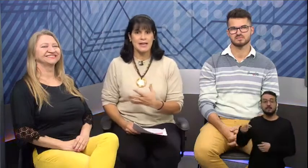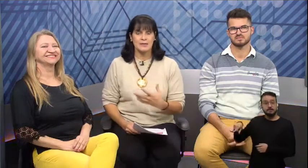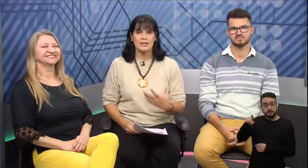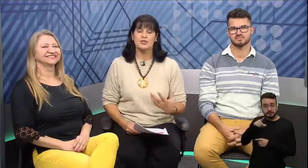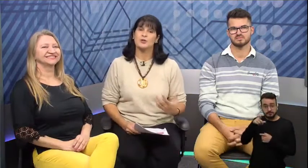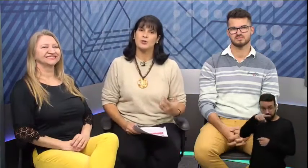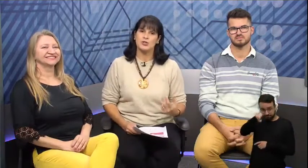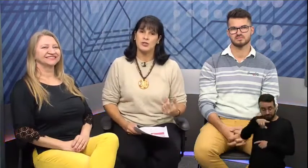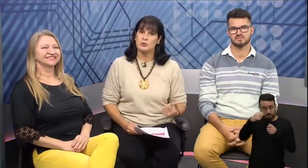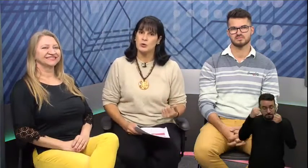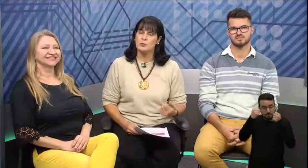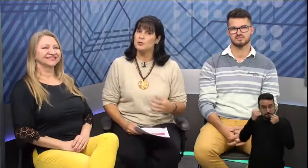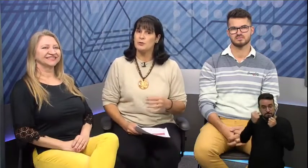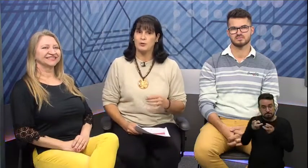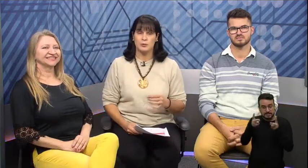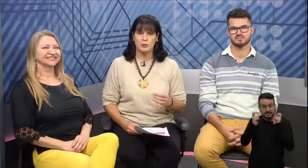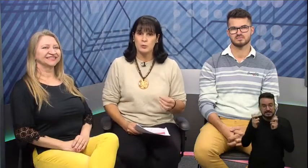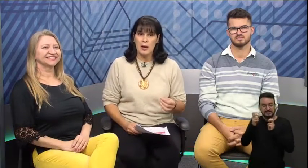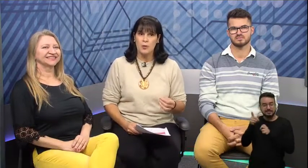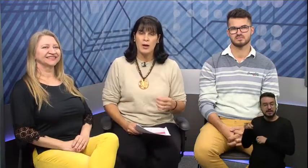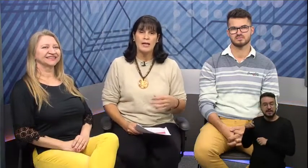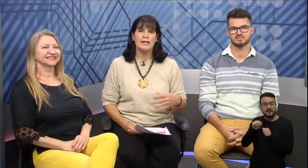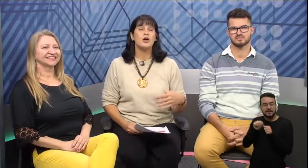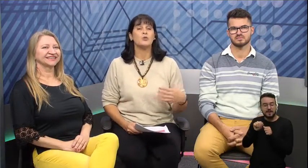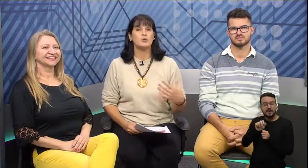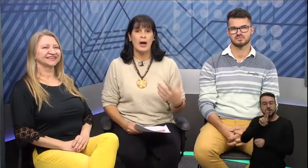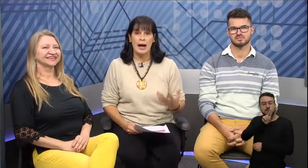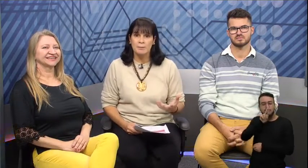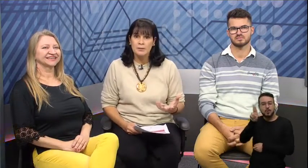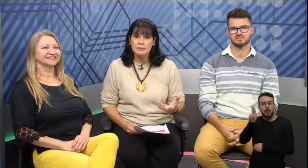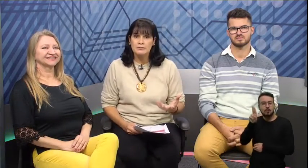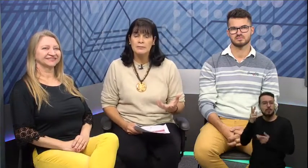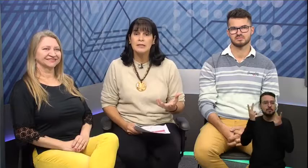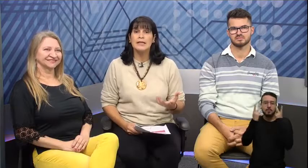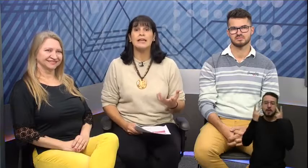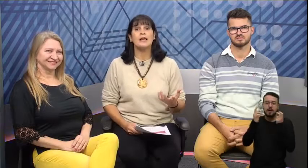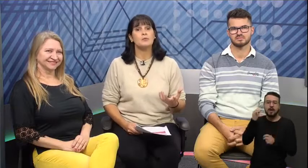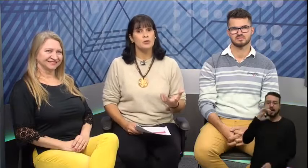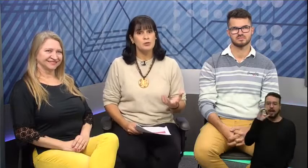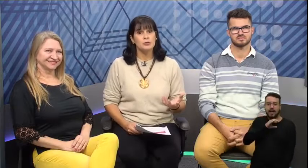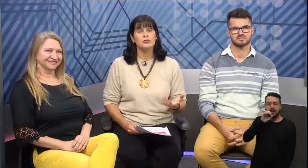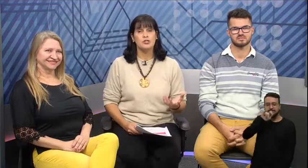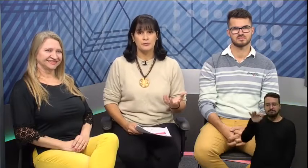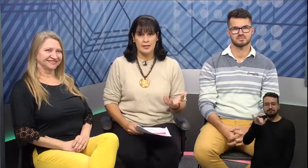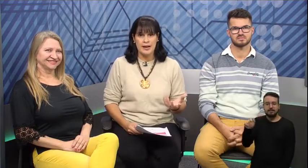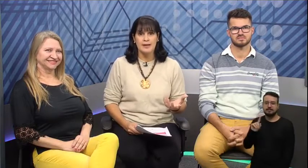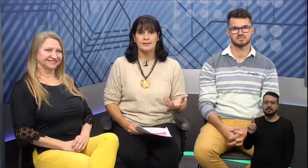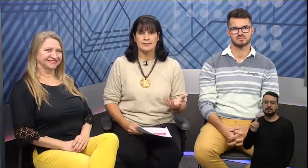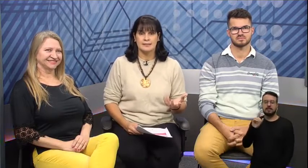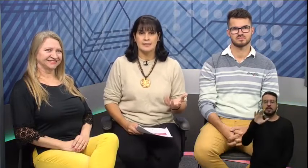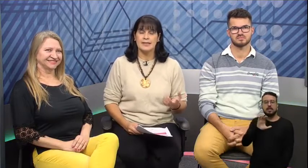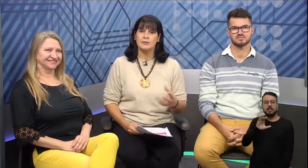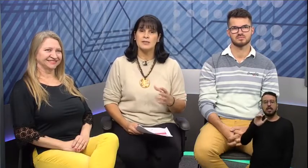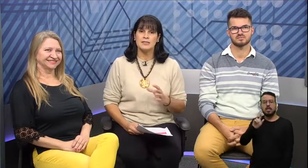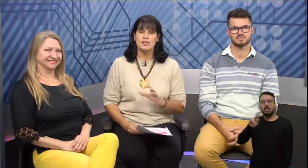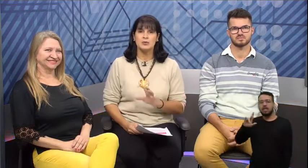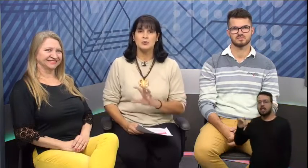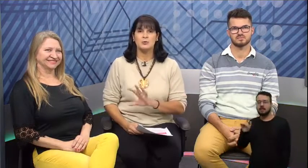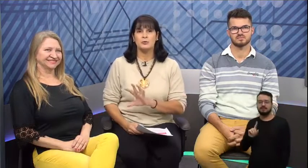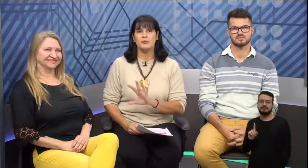a datilologia do nome de uma forma normal, não muito rápido, nem muito devagar, né? Então existe um